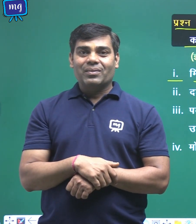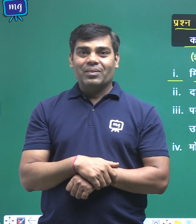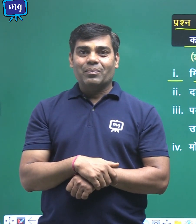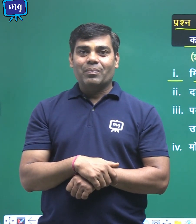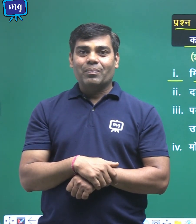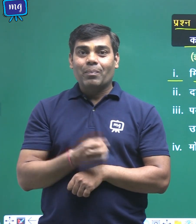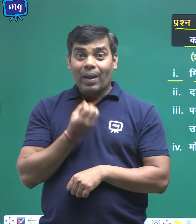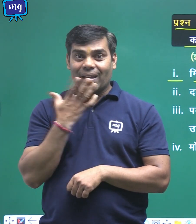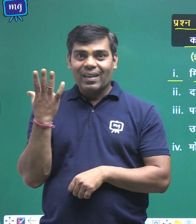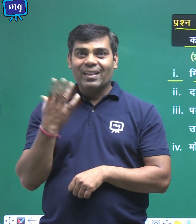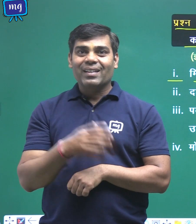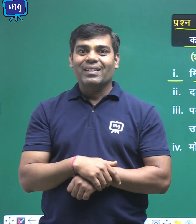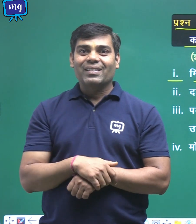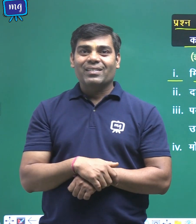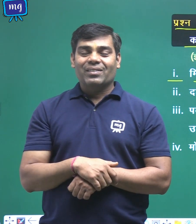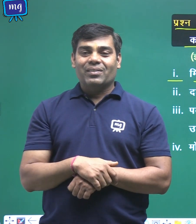महके।